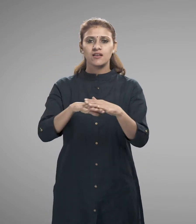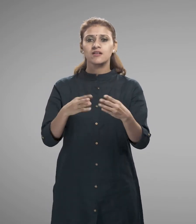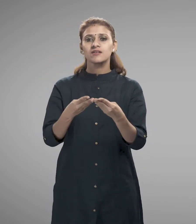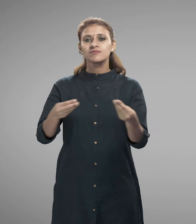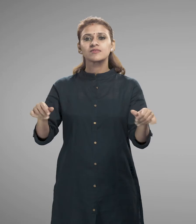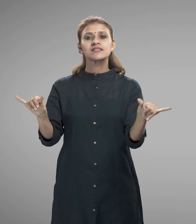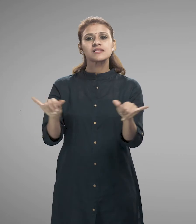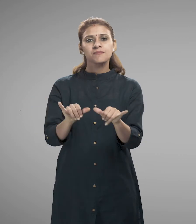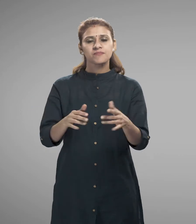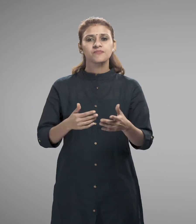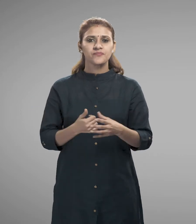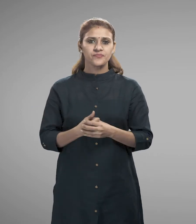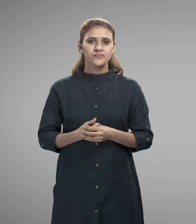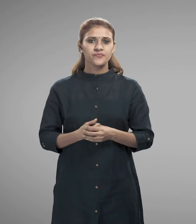ये वातावरण के लिए हानिकारक भी है।